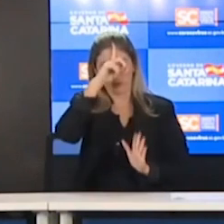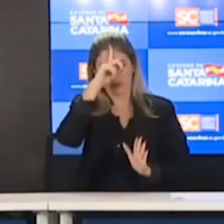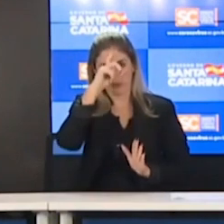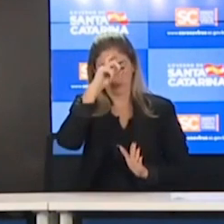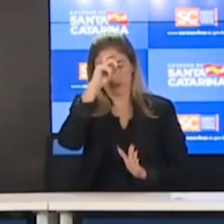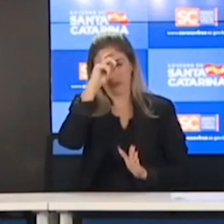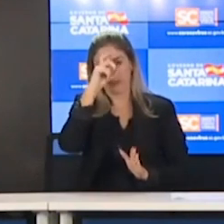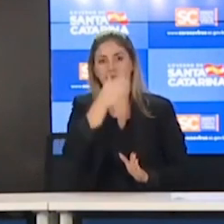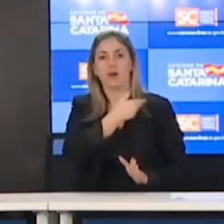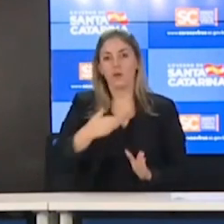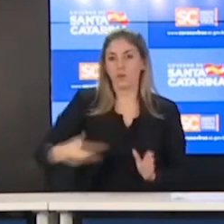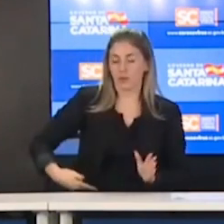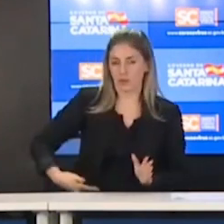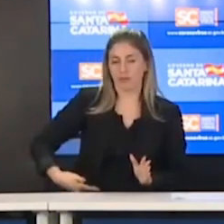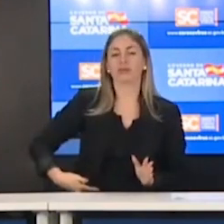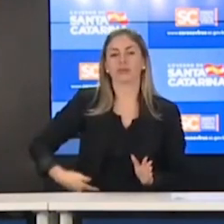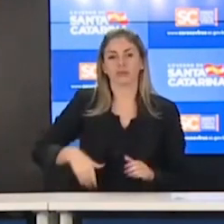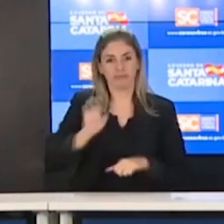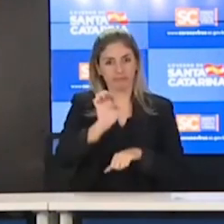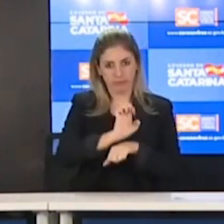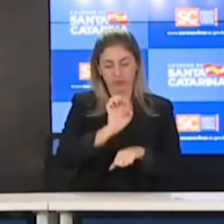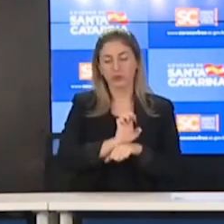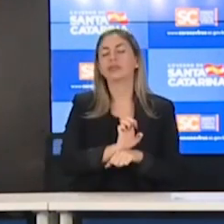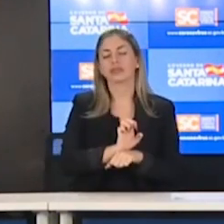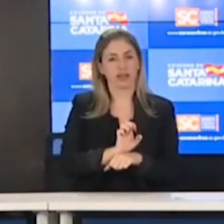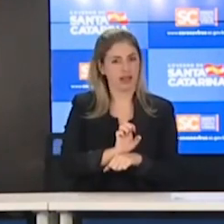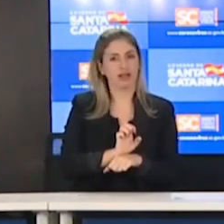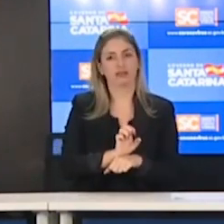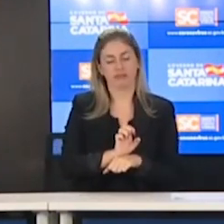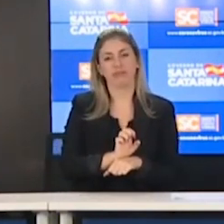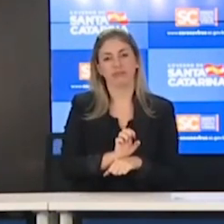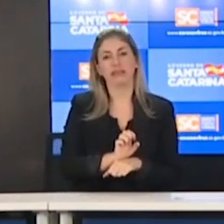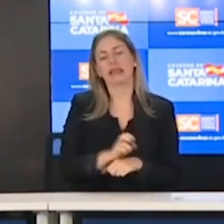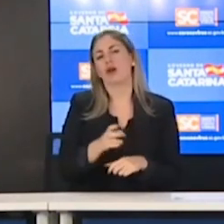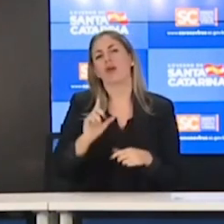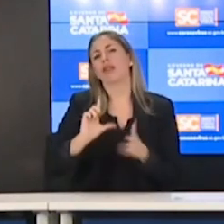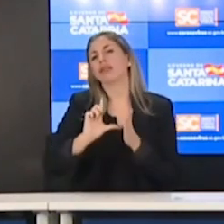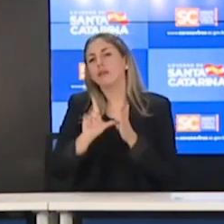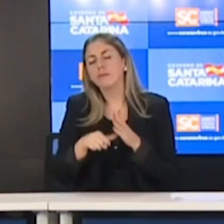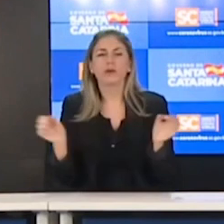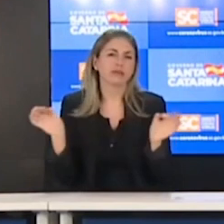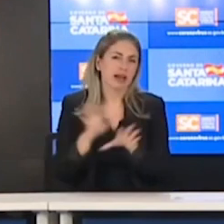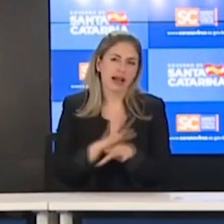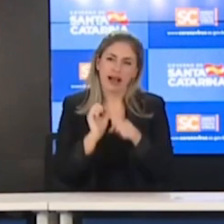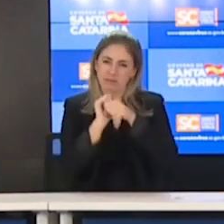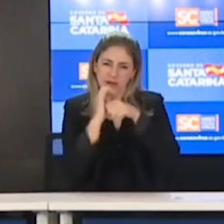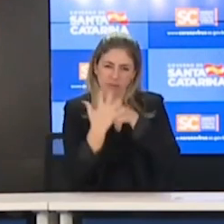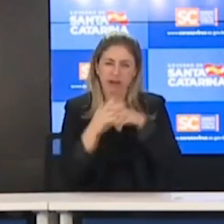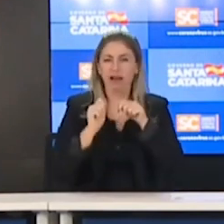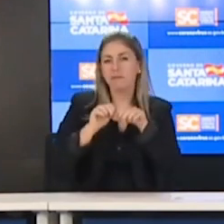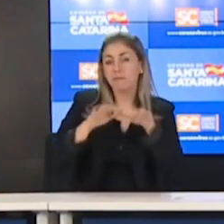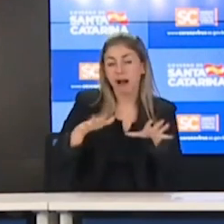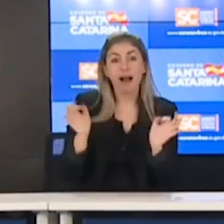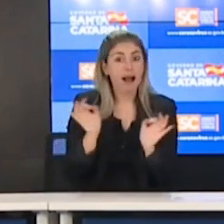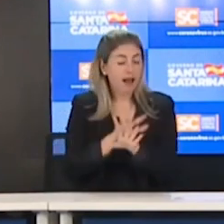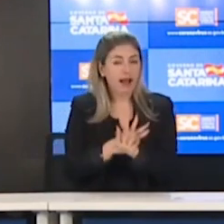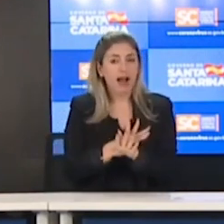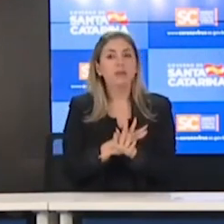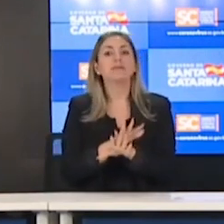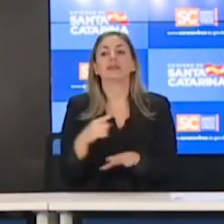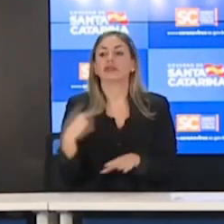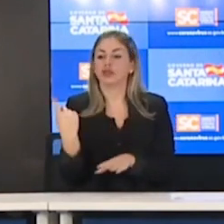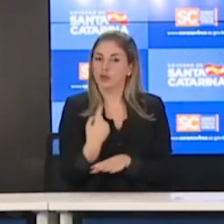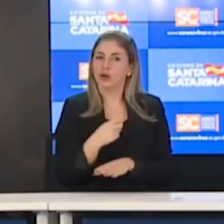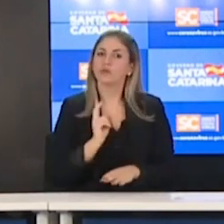nossa rede pública, para continuar servindo os catarinenses depois da pandemia por outras doenças. E é um